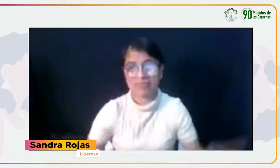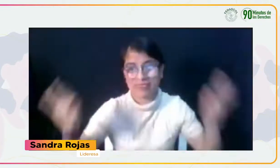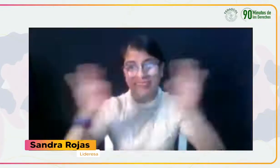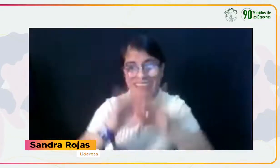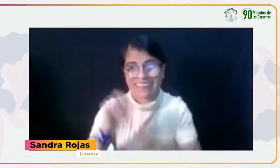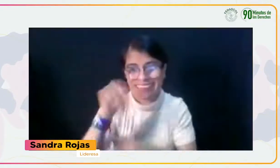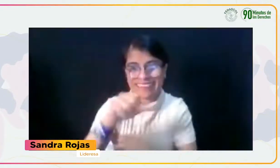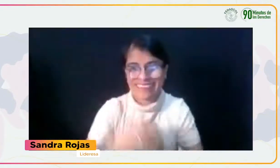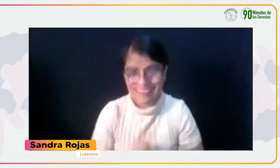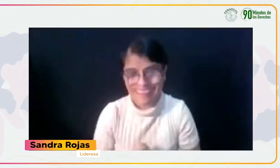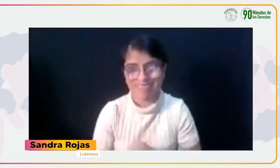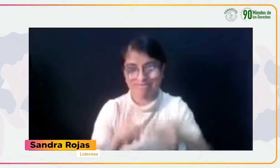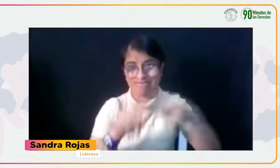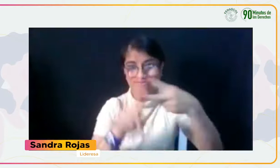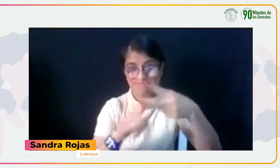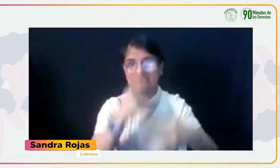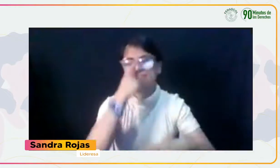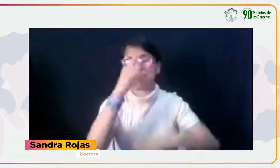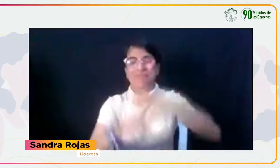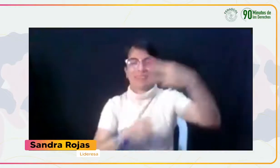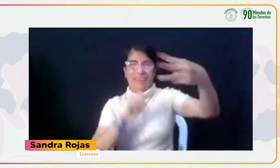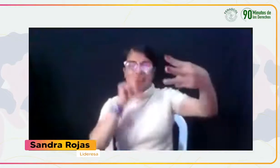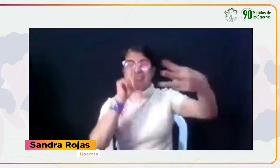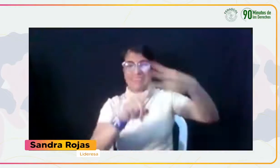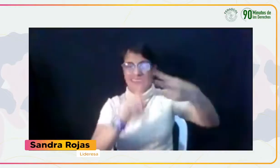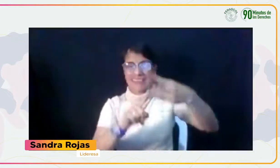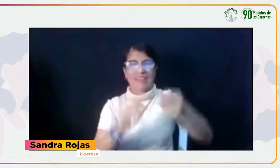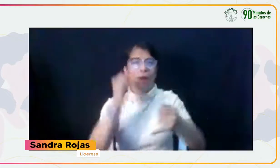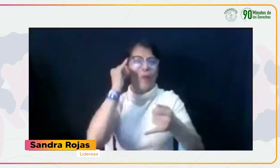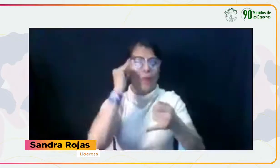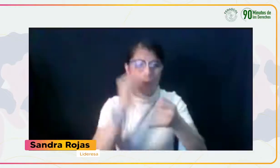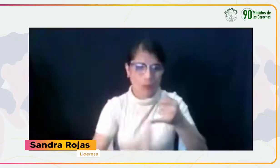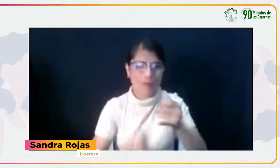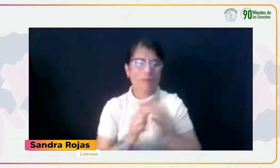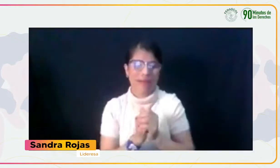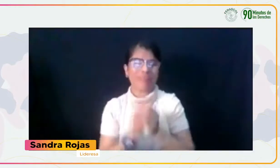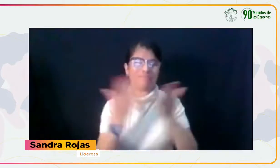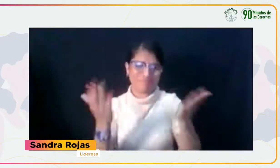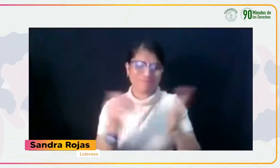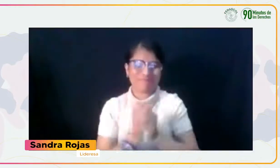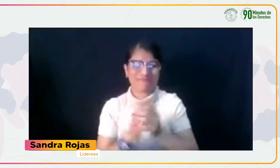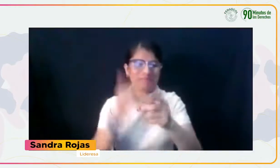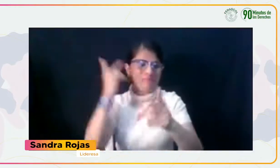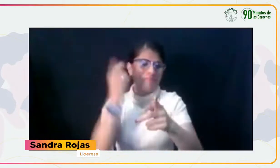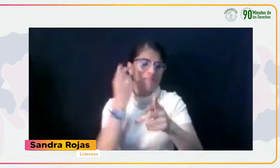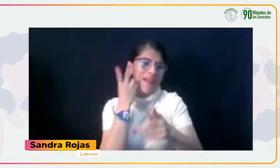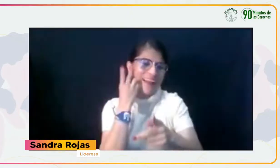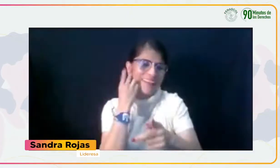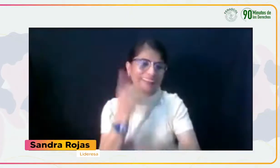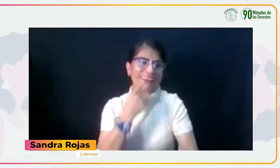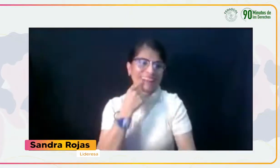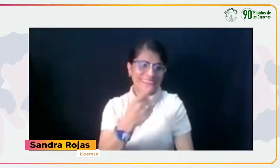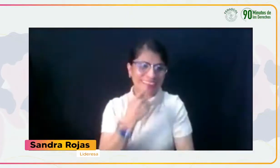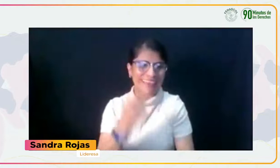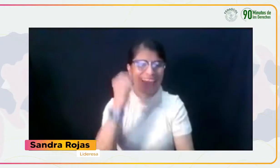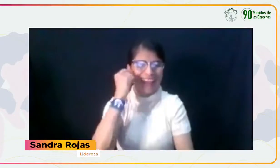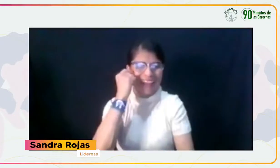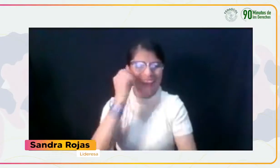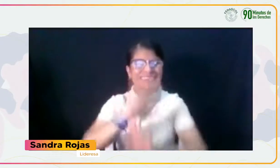realizar trabajos que permitan una solución. Lo tercero y lo último es que lo que